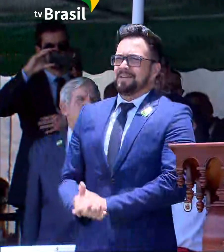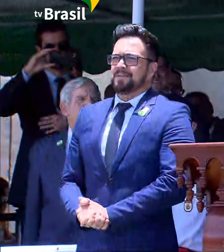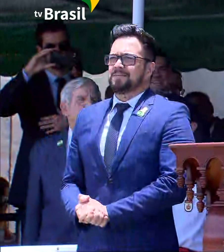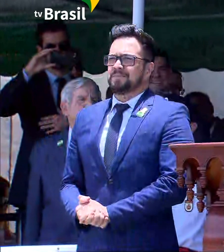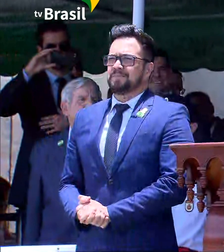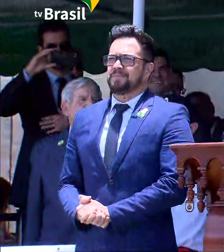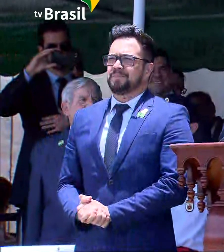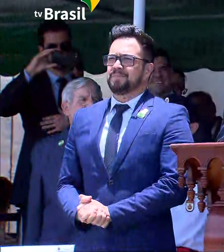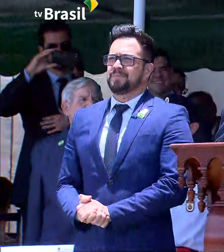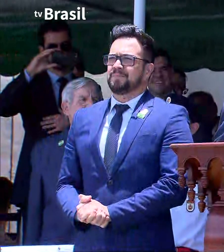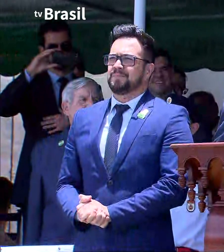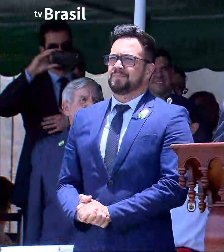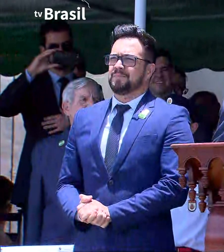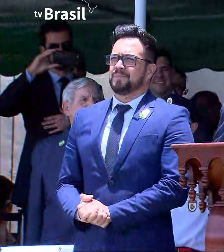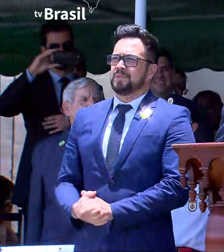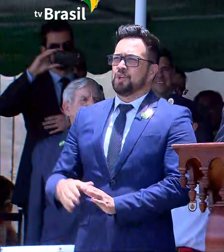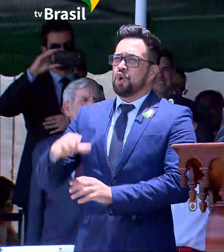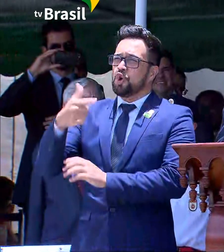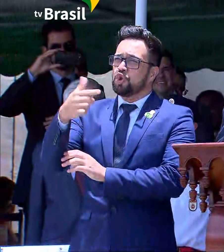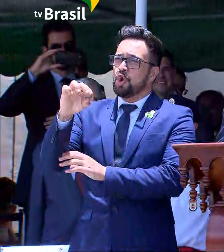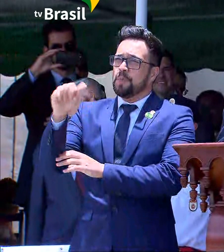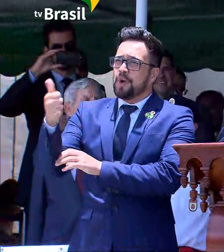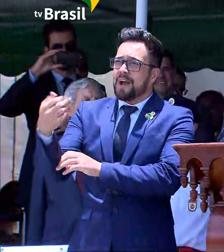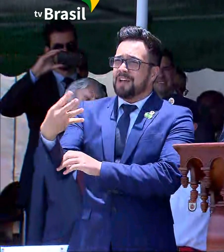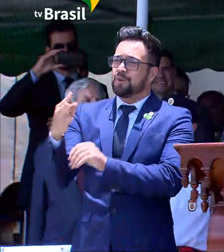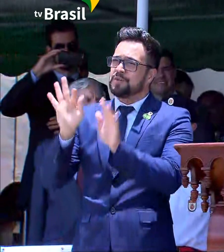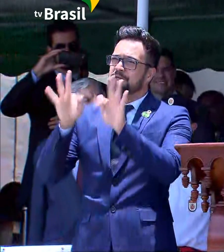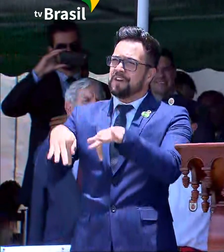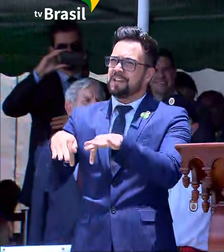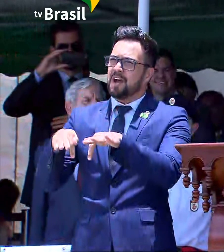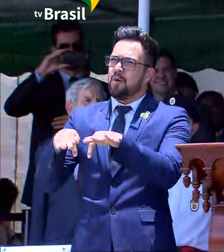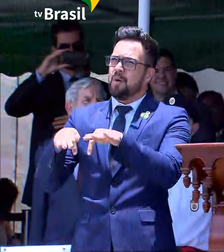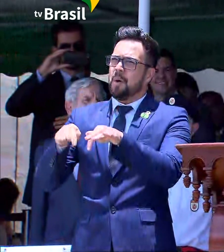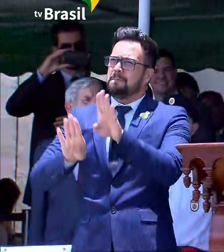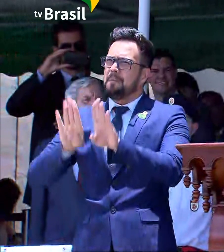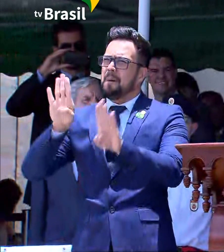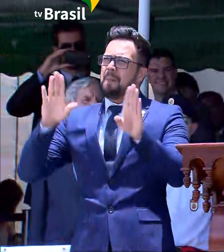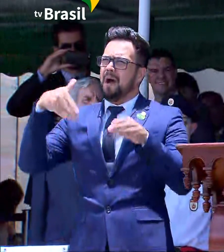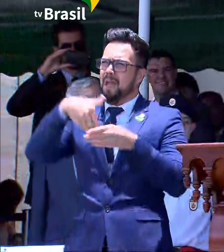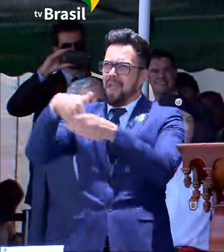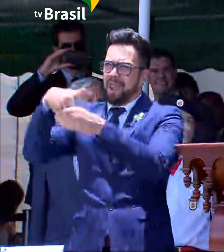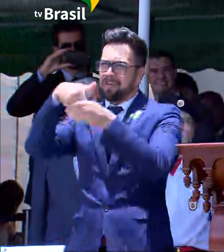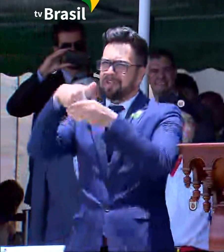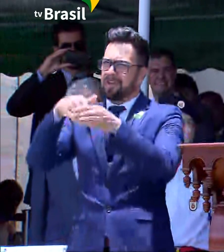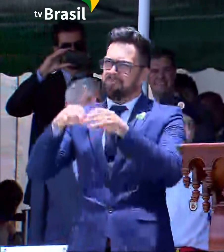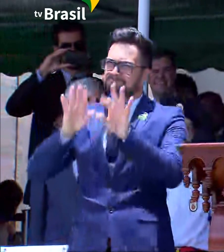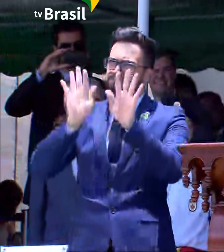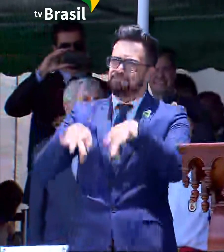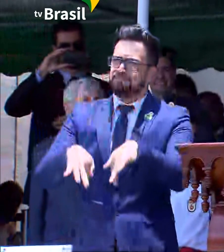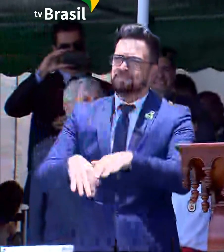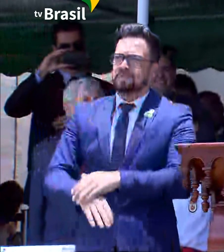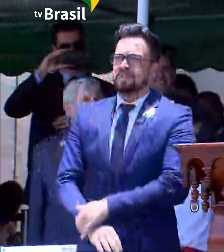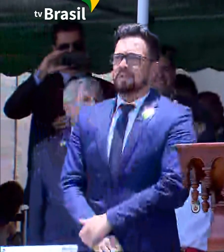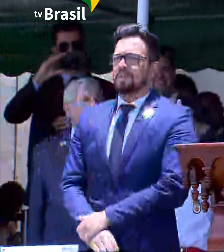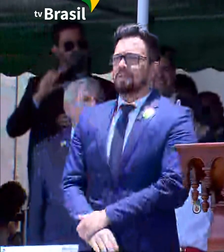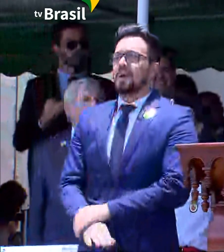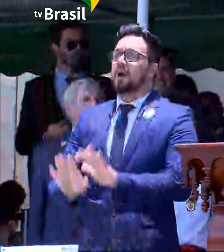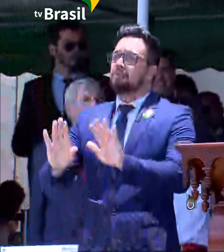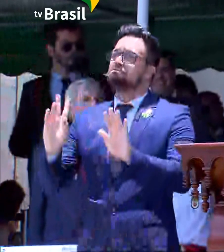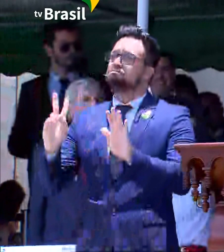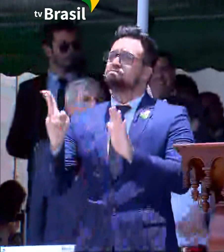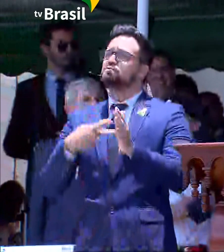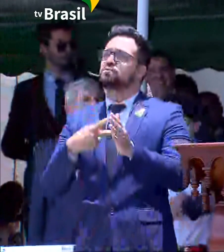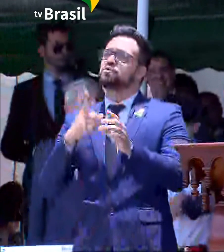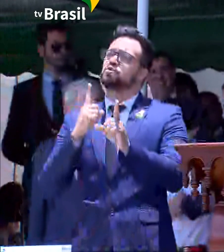Final de 2014, eleições terminadas. Por acaso